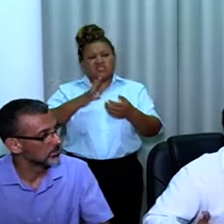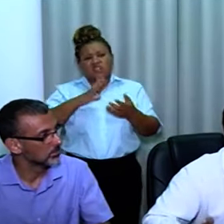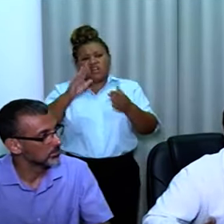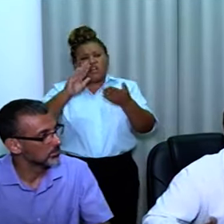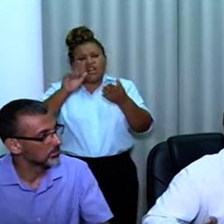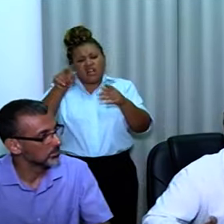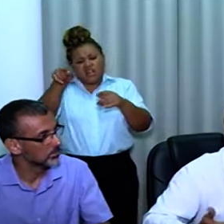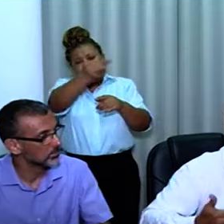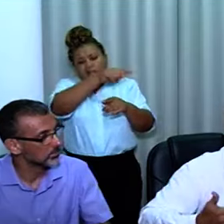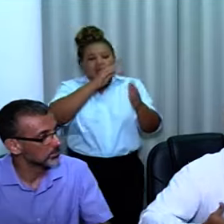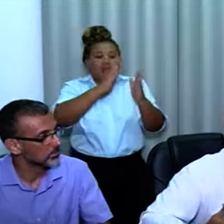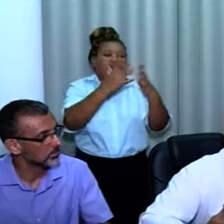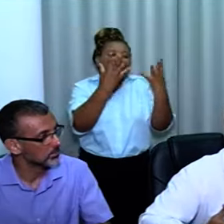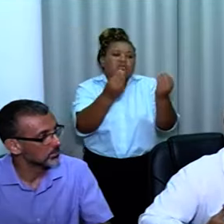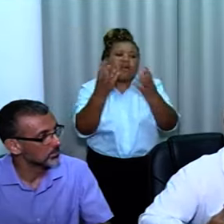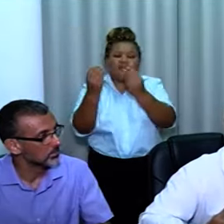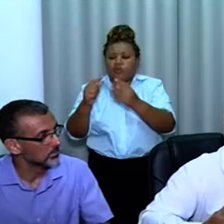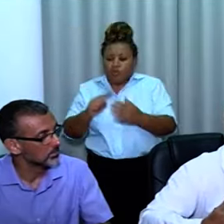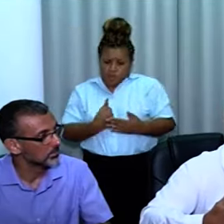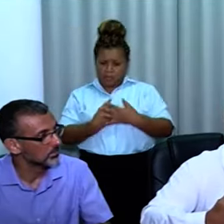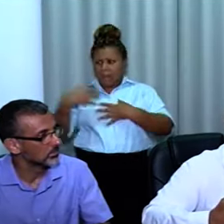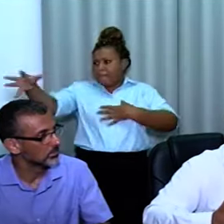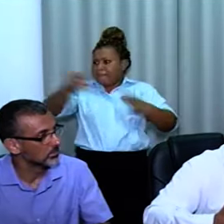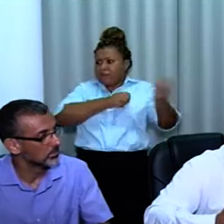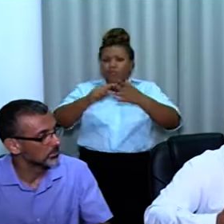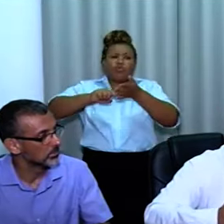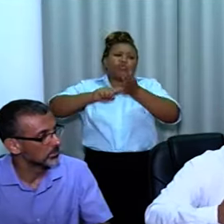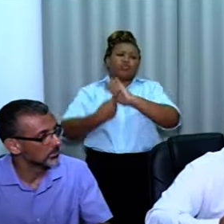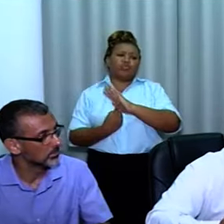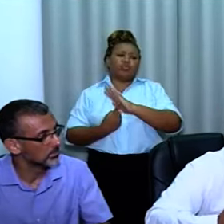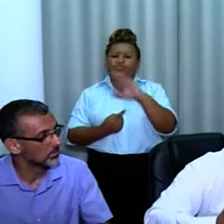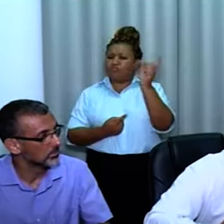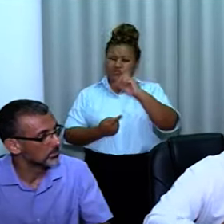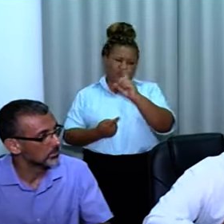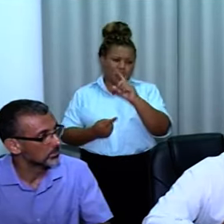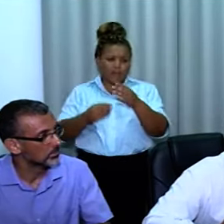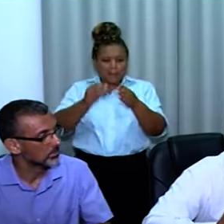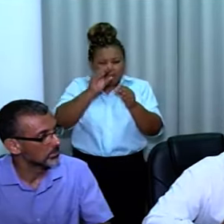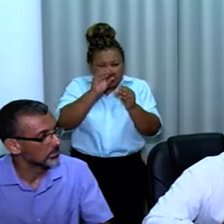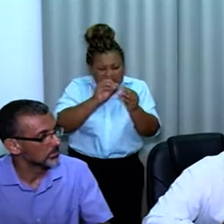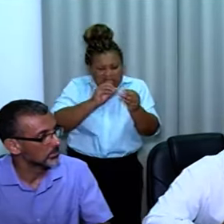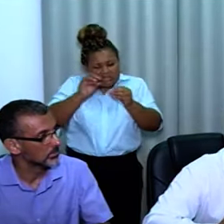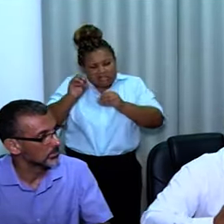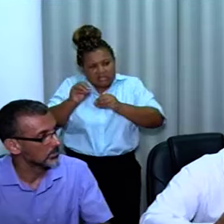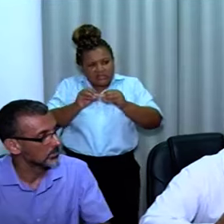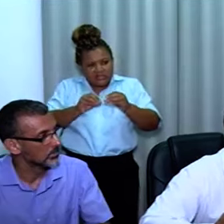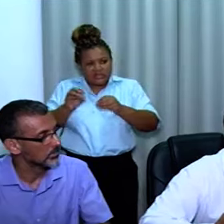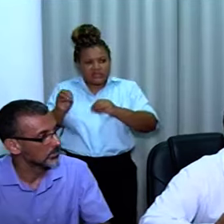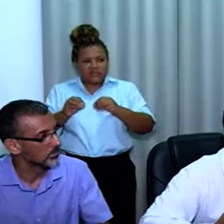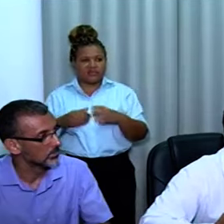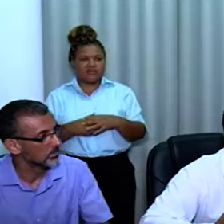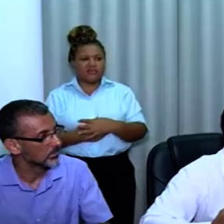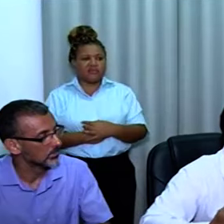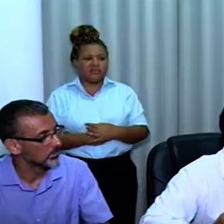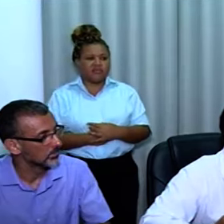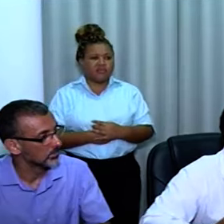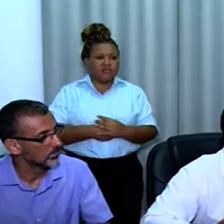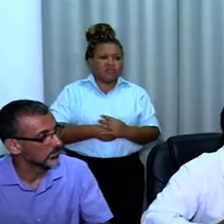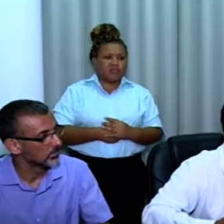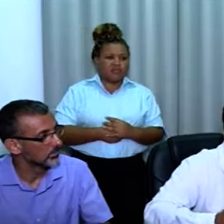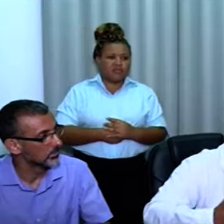pas nécessaire, à cause de panic buying, il n'y a pas quelque chose qui aide le pays. Au